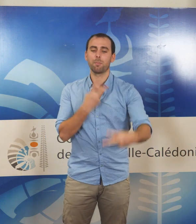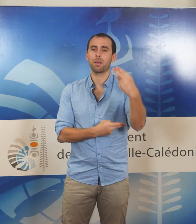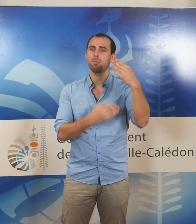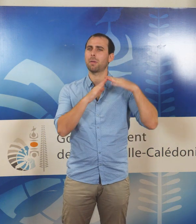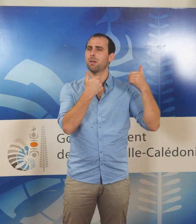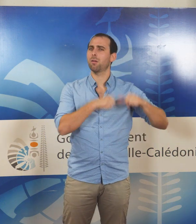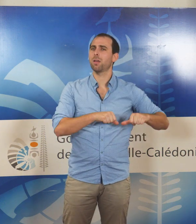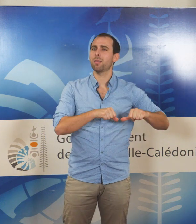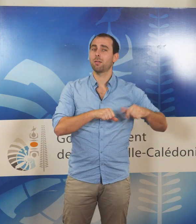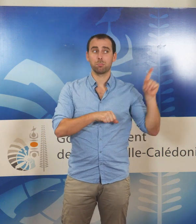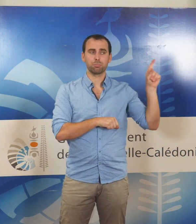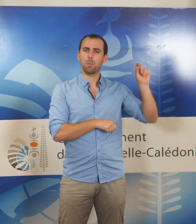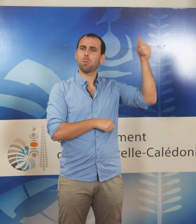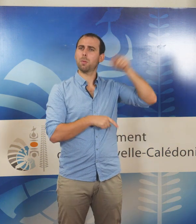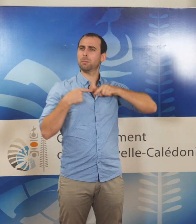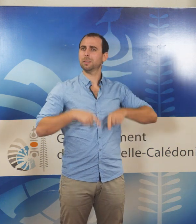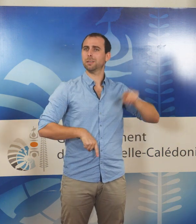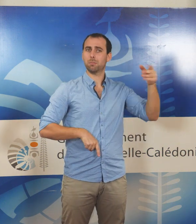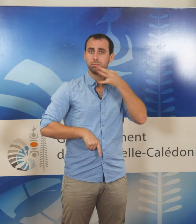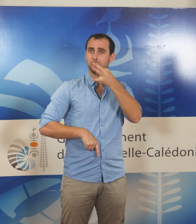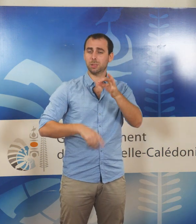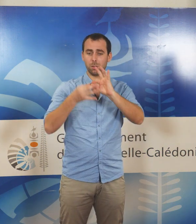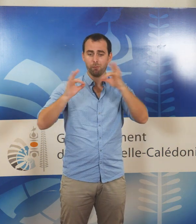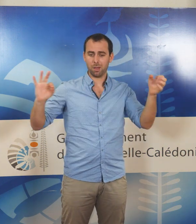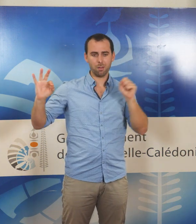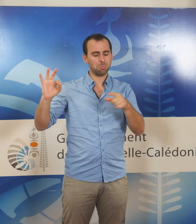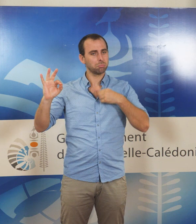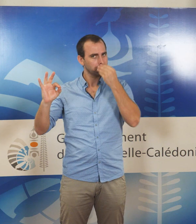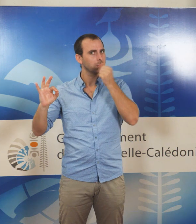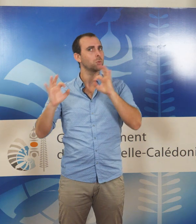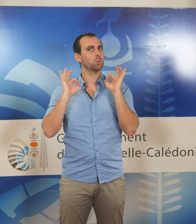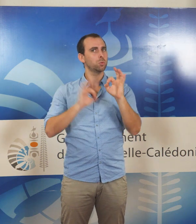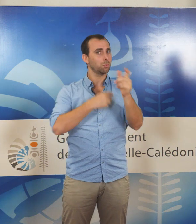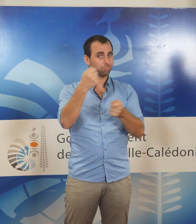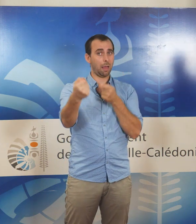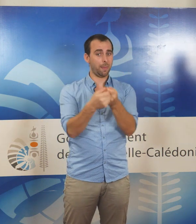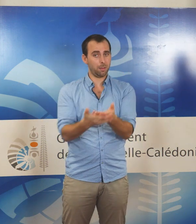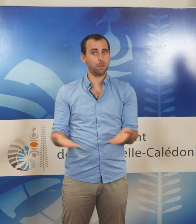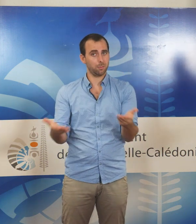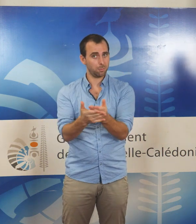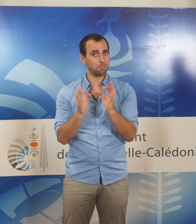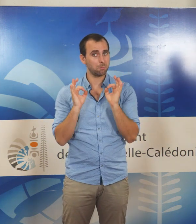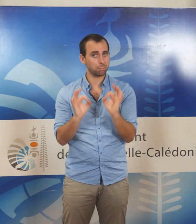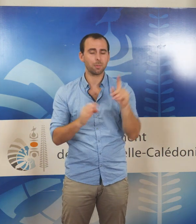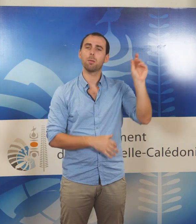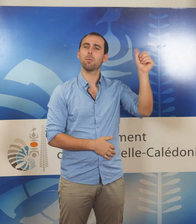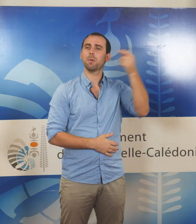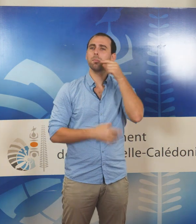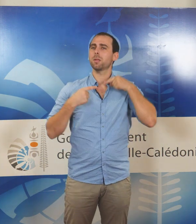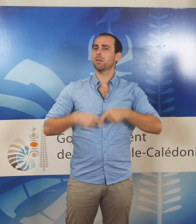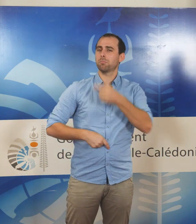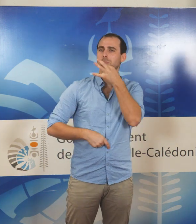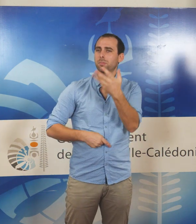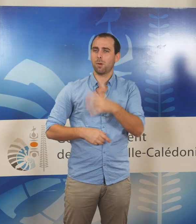Premier ministre que je trouve remarquable et qui s'adapte parfaitement à la situation. C'est que, disait le Premier ministre, qu'on a dû